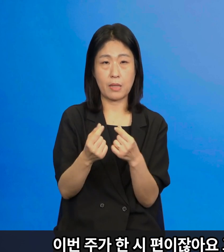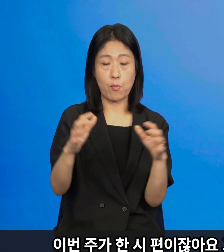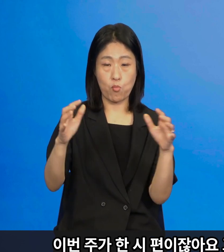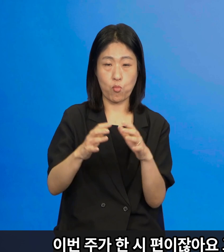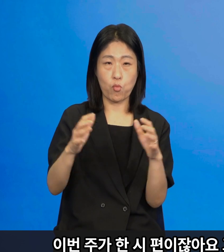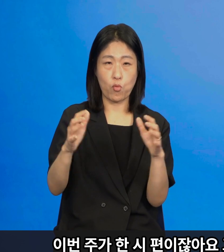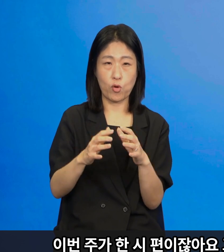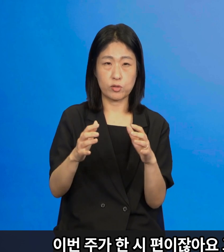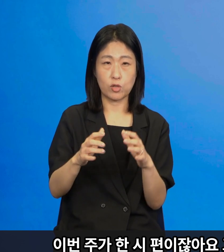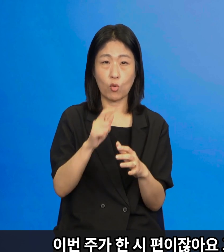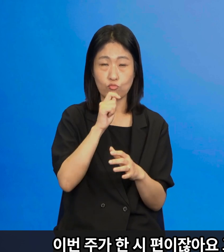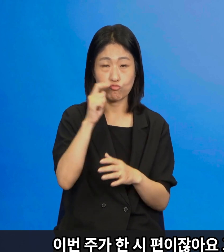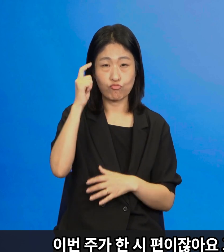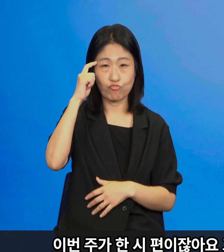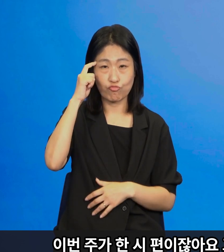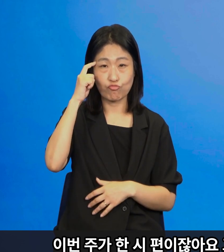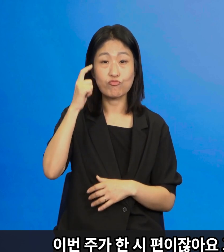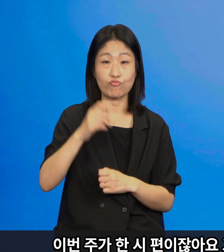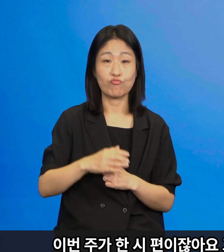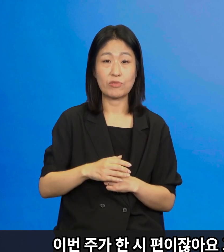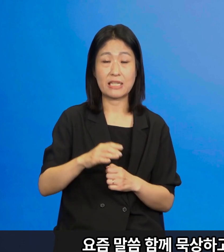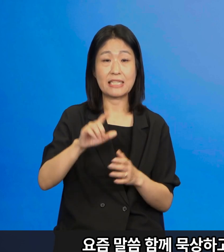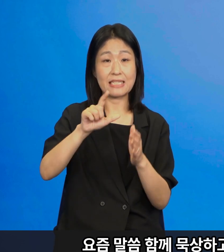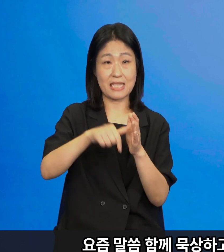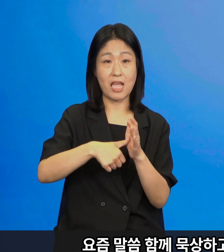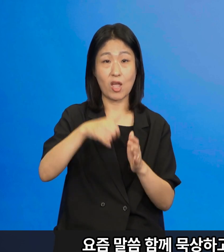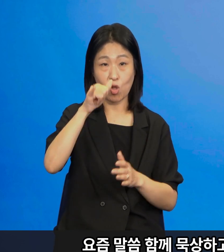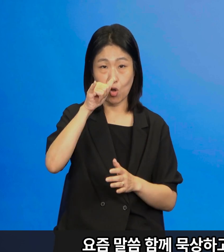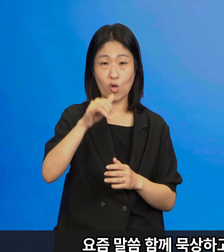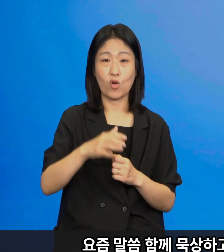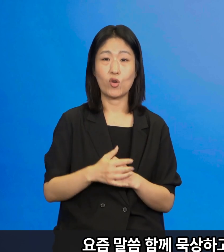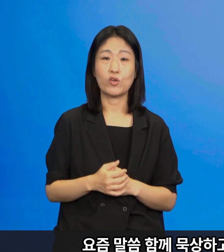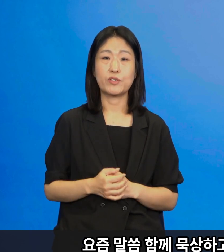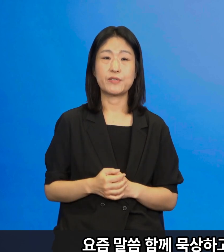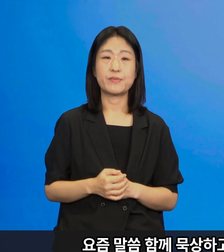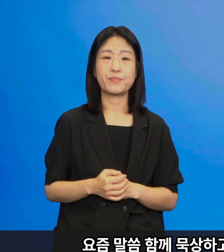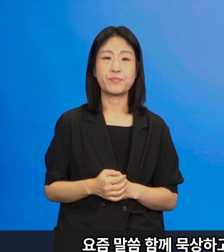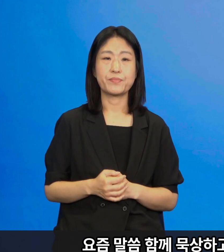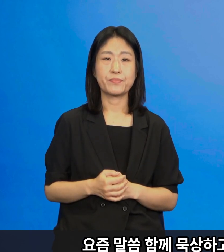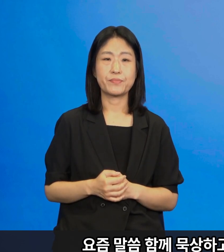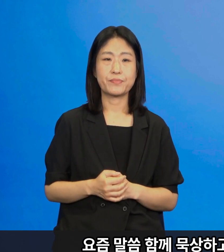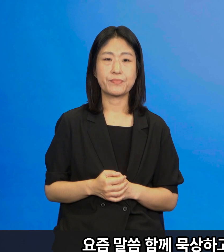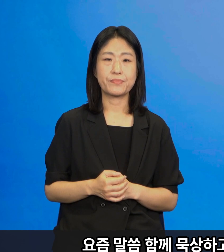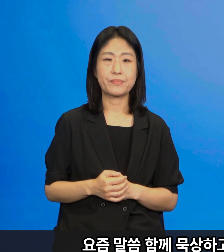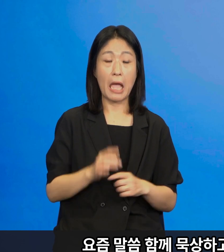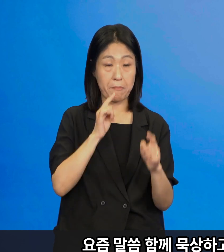시편이었잖아요. 예, 끄덕끄덕 하시는 분들이 계시네요. 요즘 말씀 함께 묵상하고 계시지요?